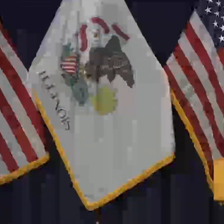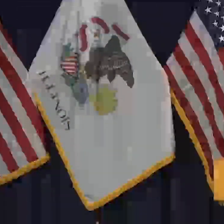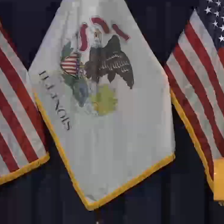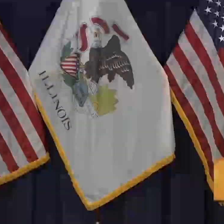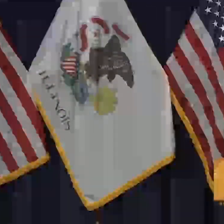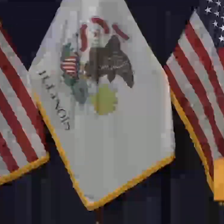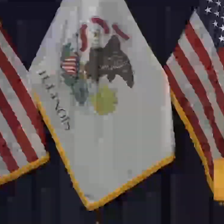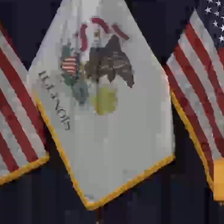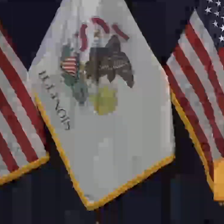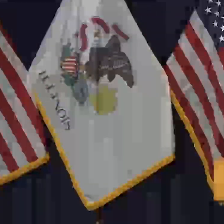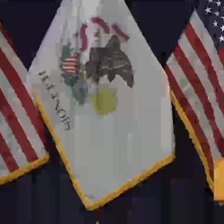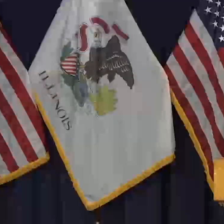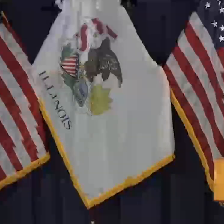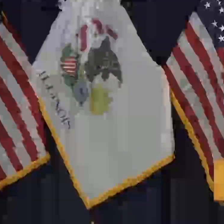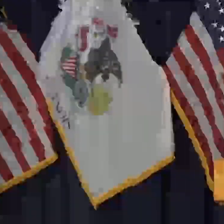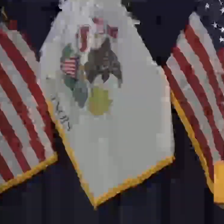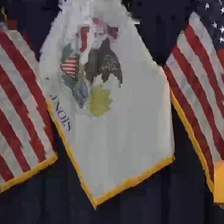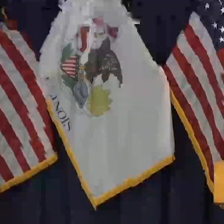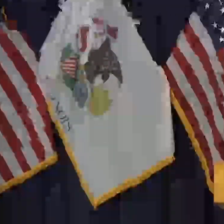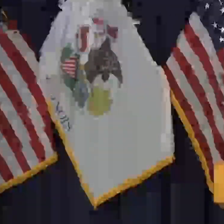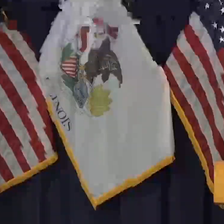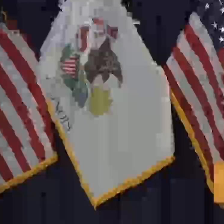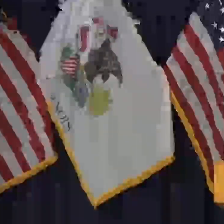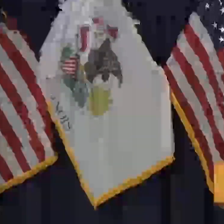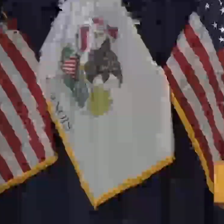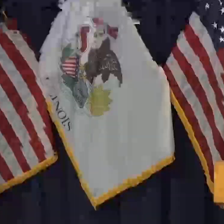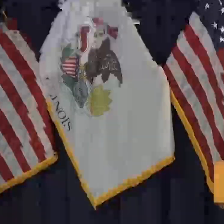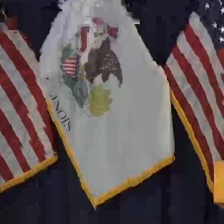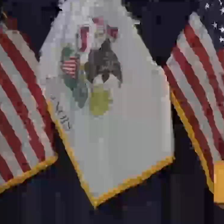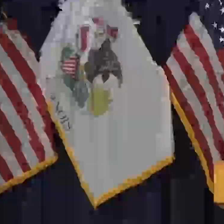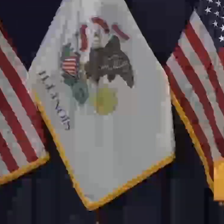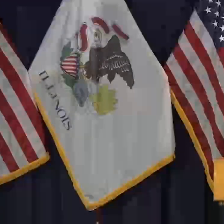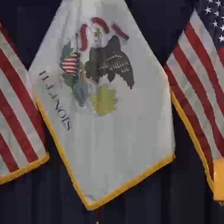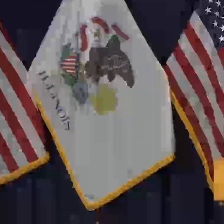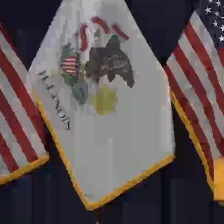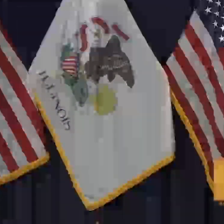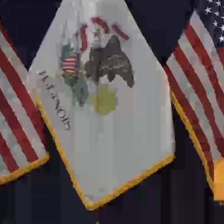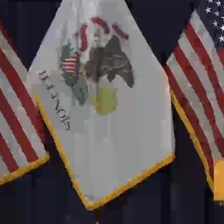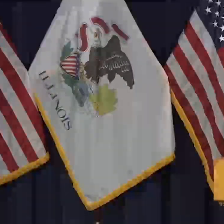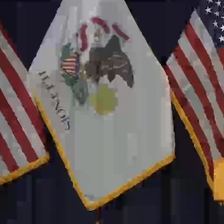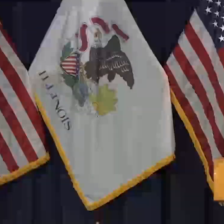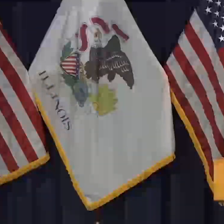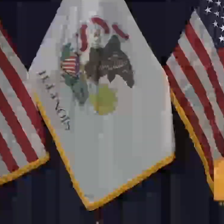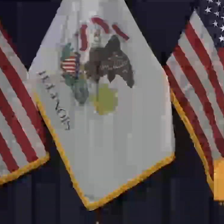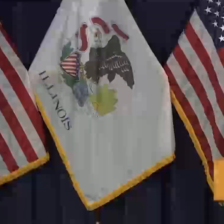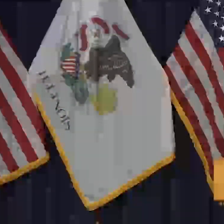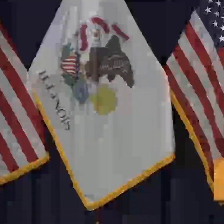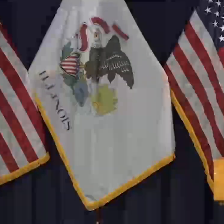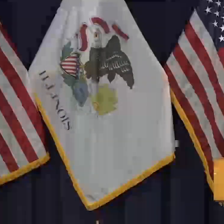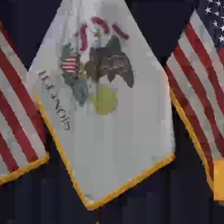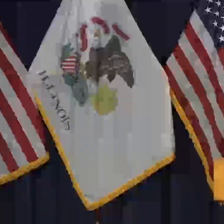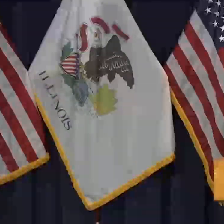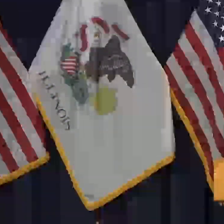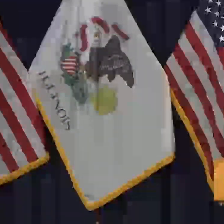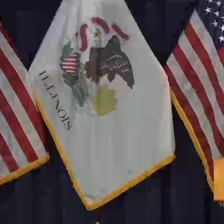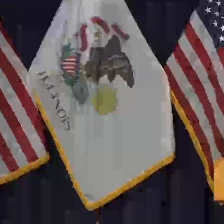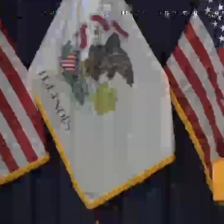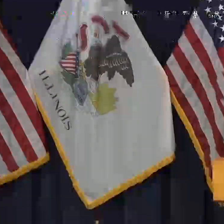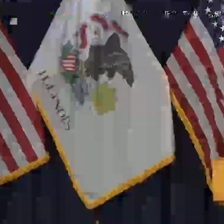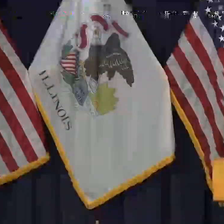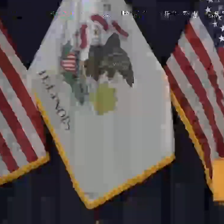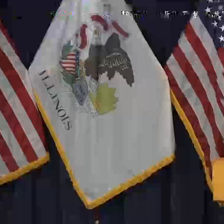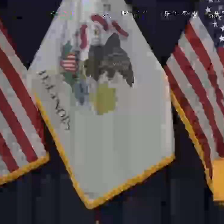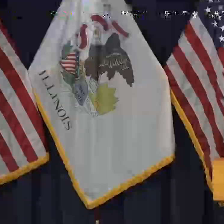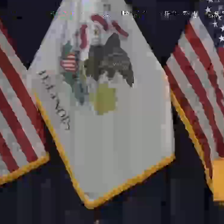superaremos esta pandemia y salimos de estos juntas. Muchísimas gracias. And with that, I would like to turn it back over to Governor